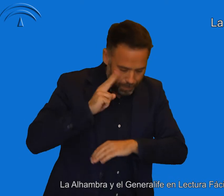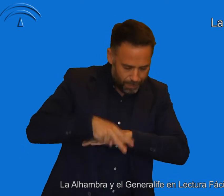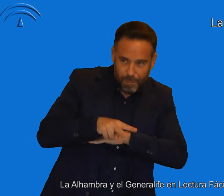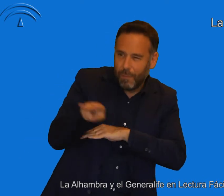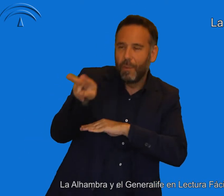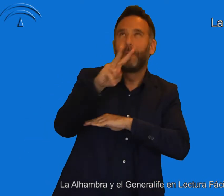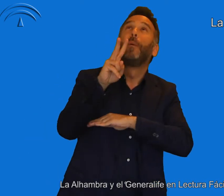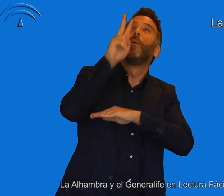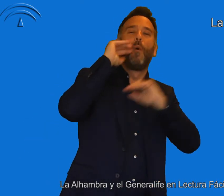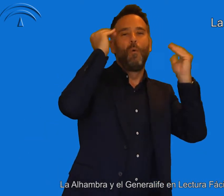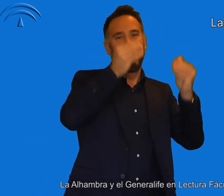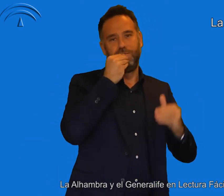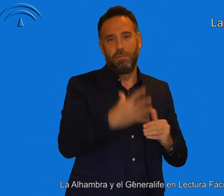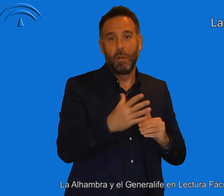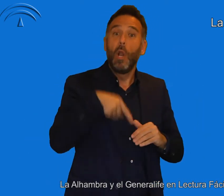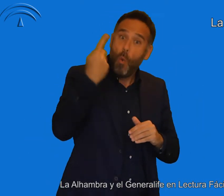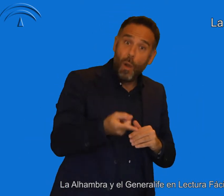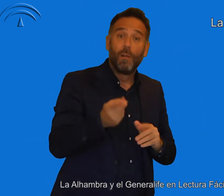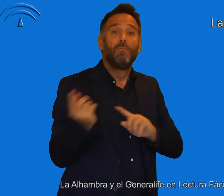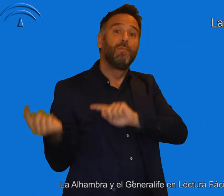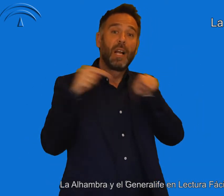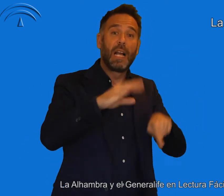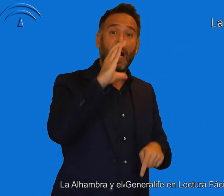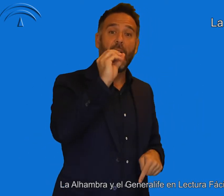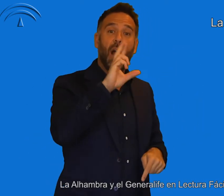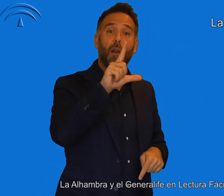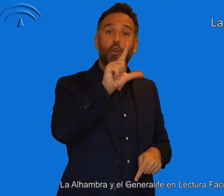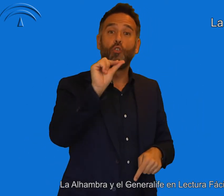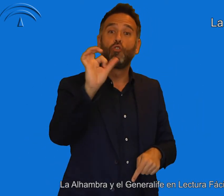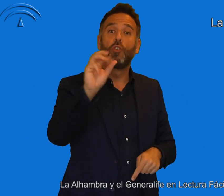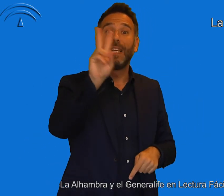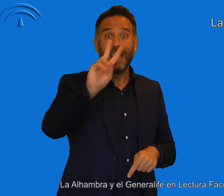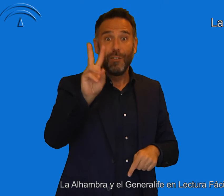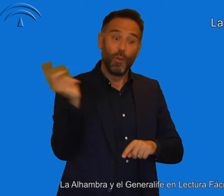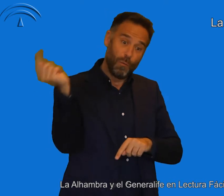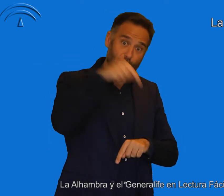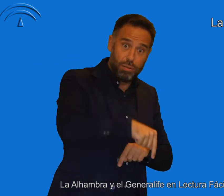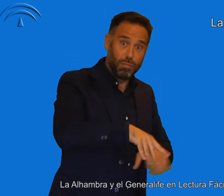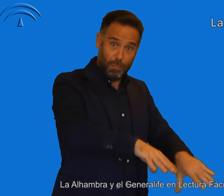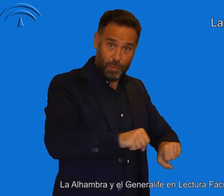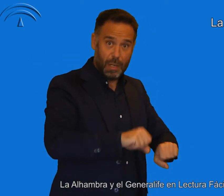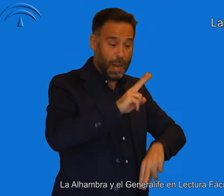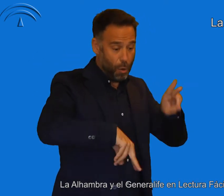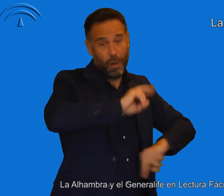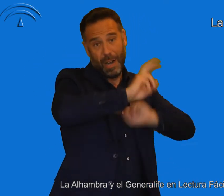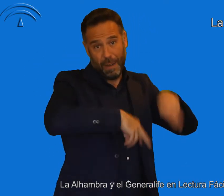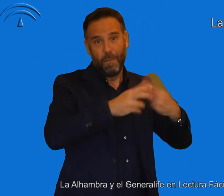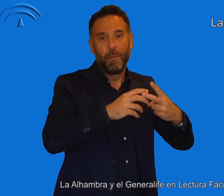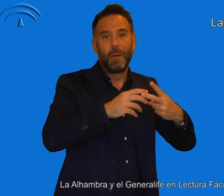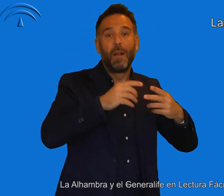cuando construyeron unas habitaciones para el emperador Carlos V, esas vistas desaparecieron. El mirador de Lindaraja